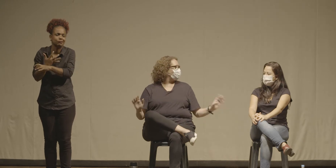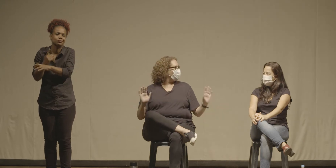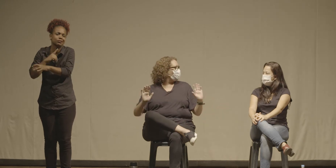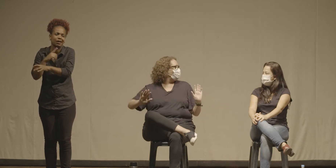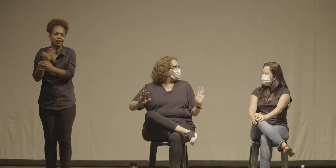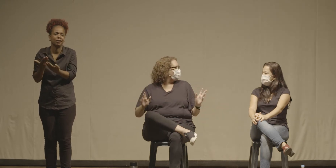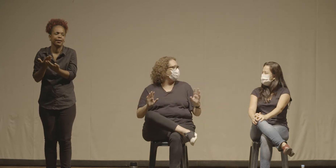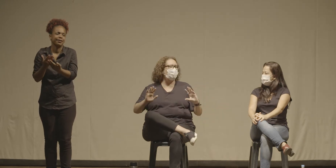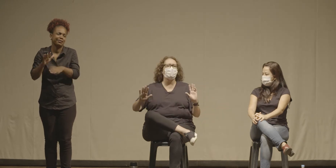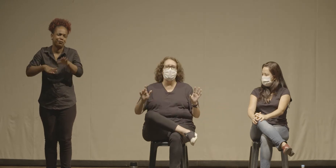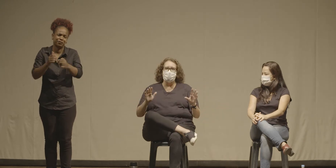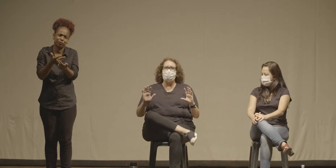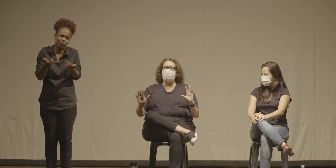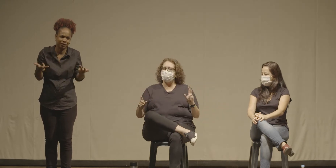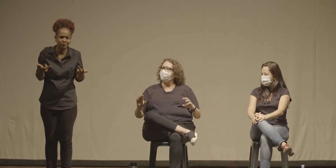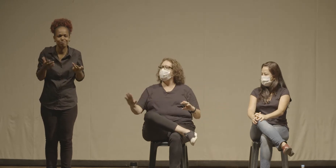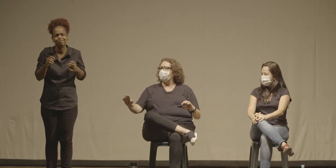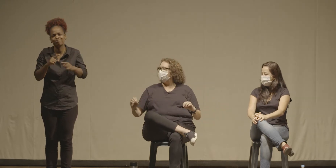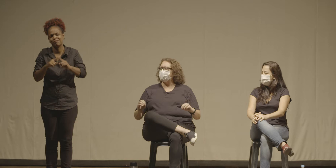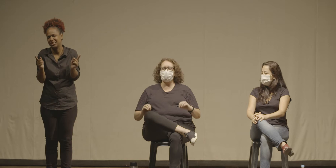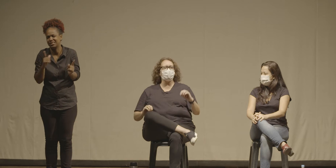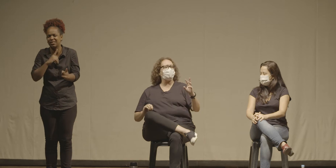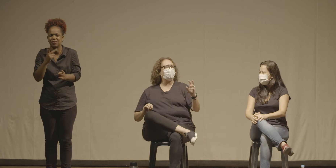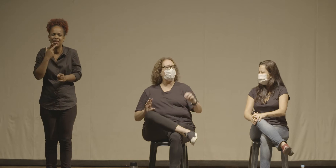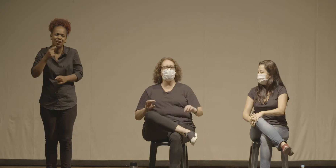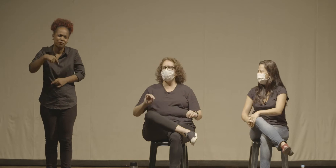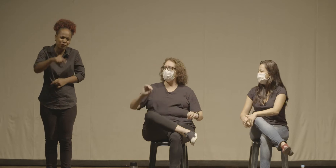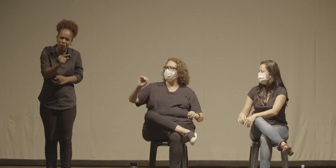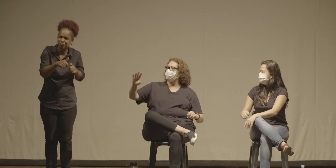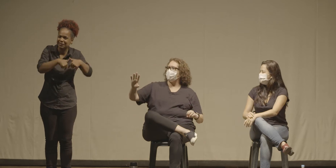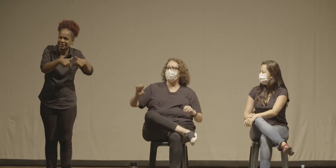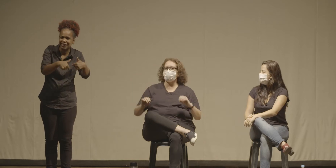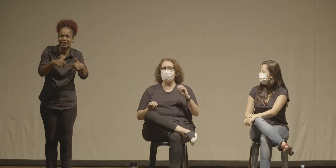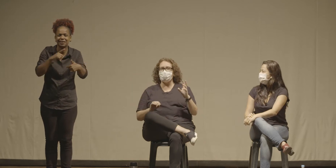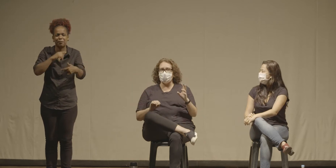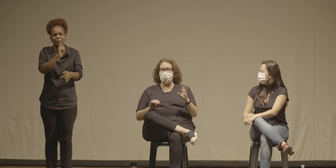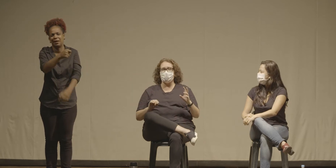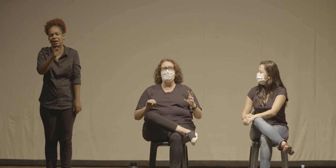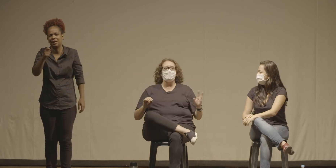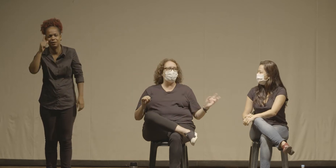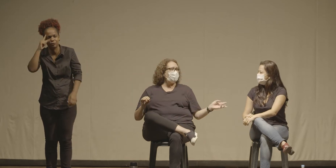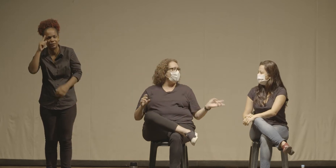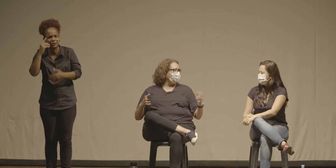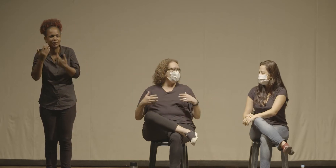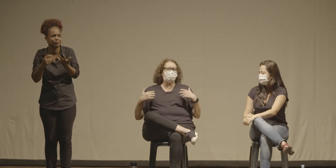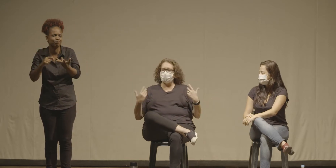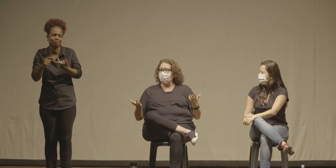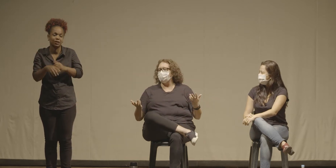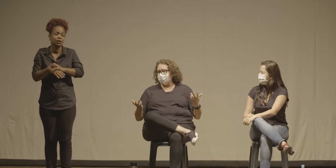tivesse feito uma coisa tipo, vamos, mas a gente tem, aí a gente tem tantas diárias e etc. Então